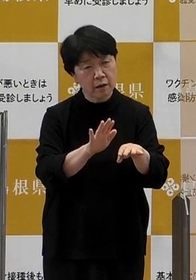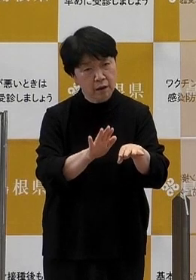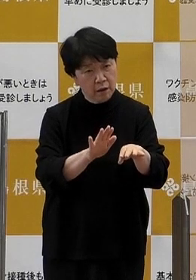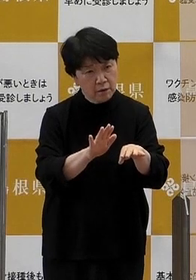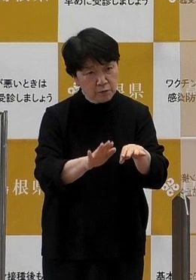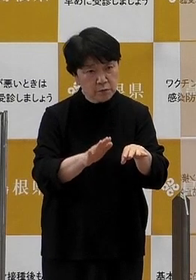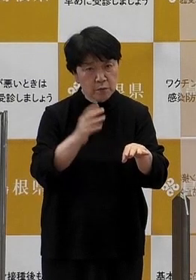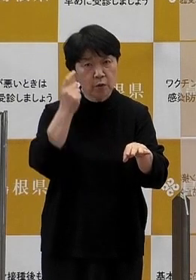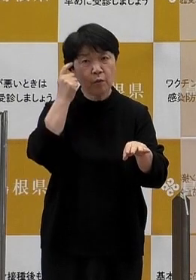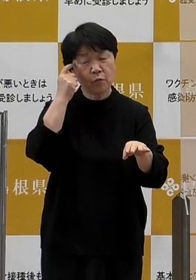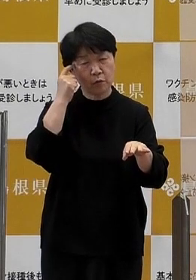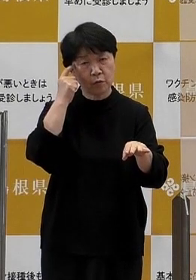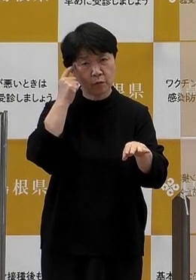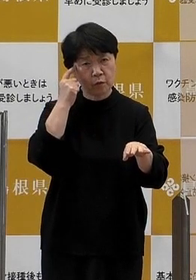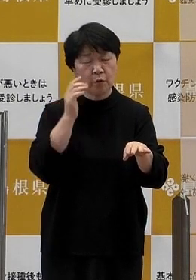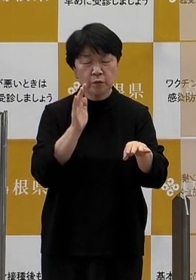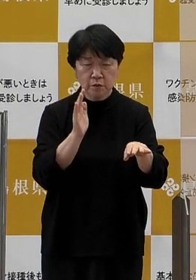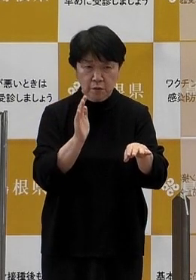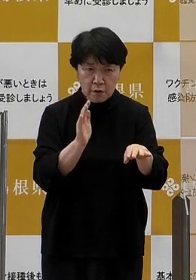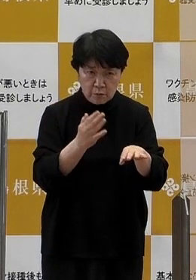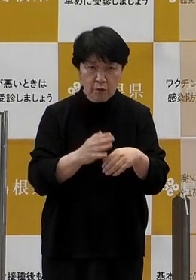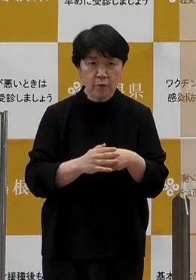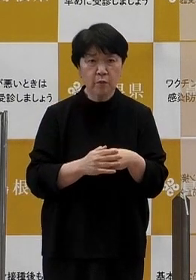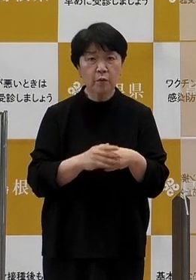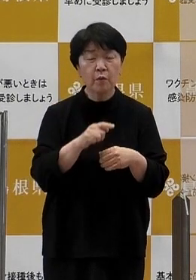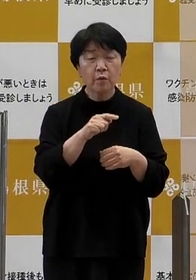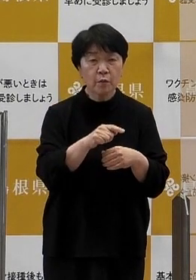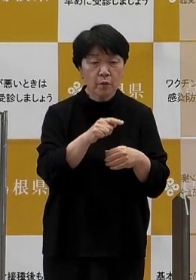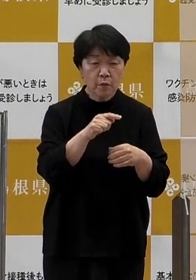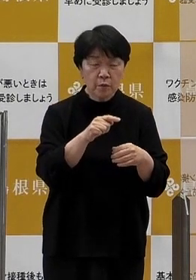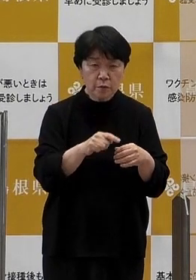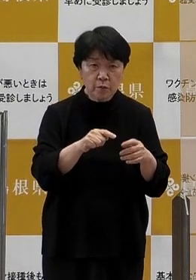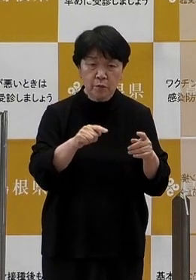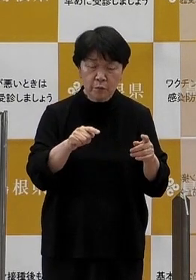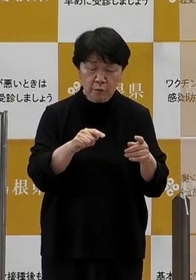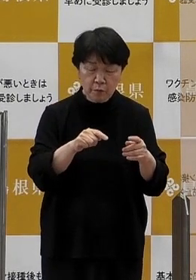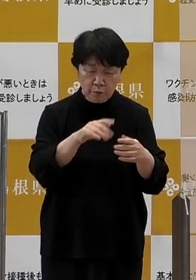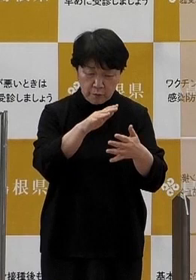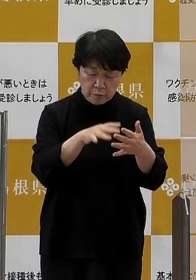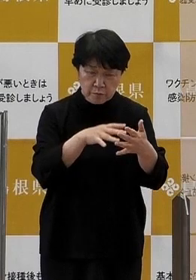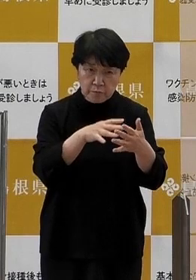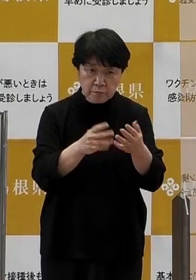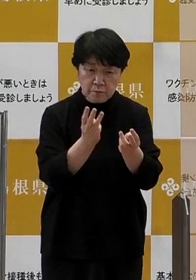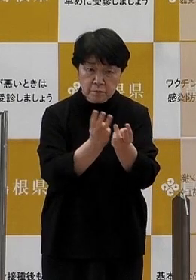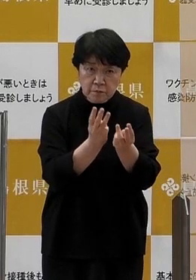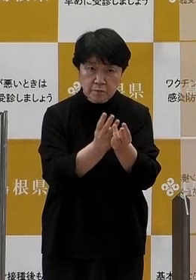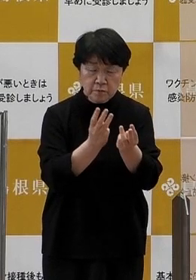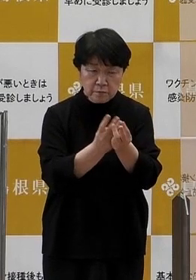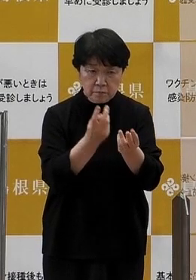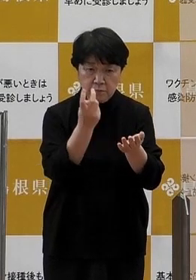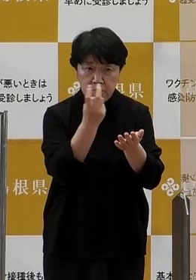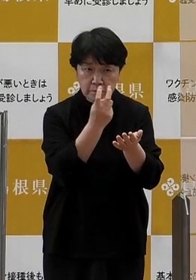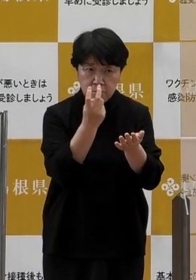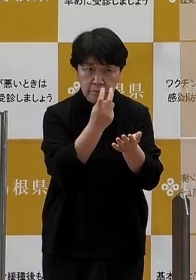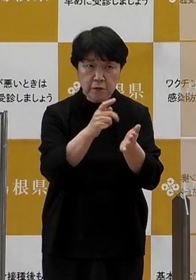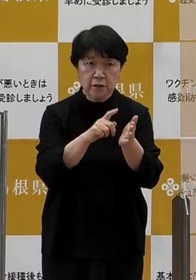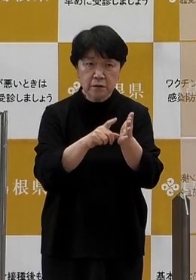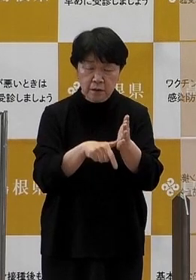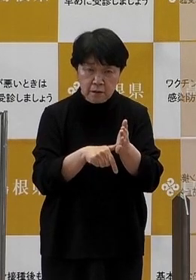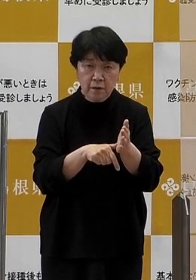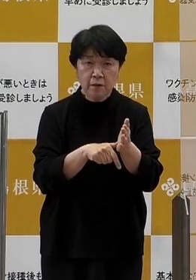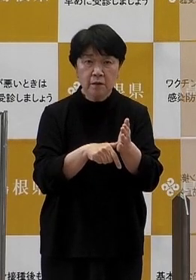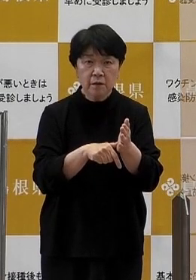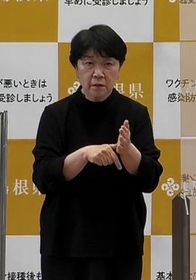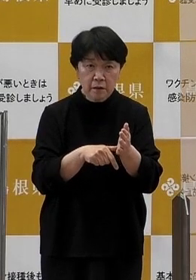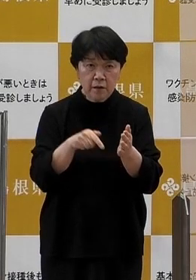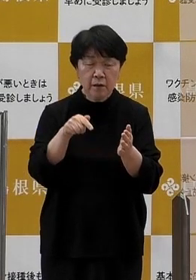ただ、この指標を、まあ、統計上処理すると、 まあ、一番この